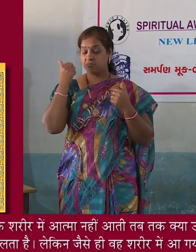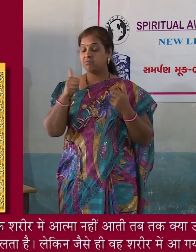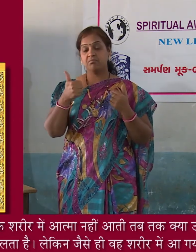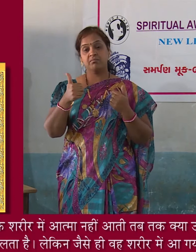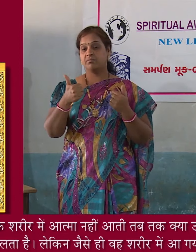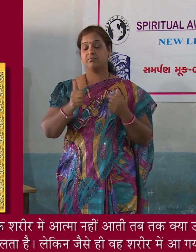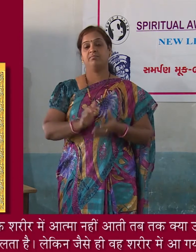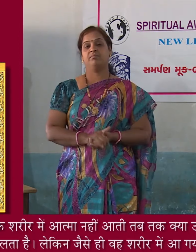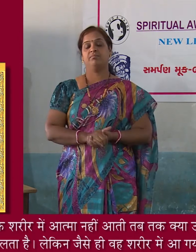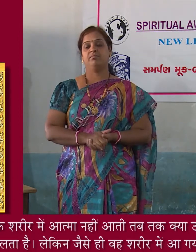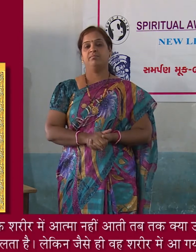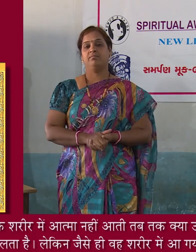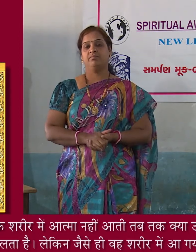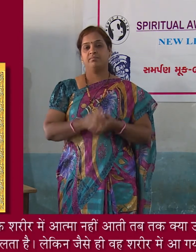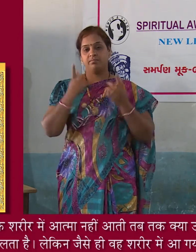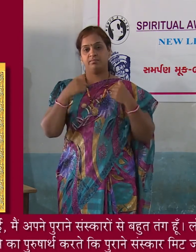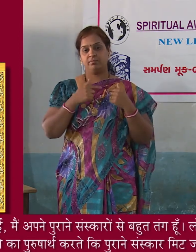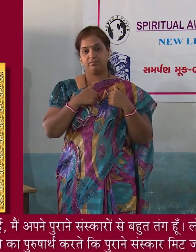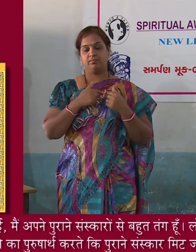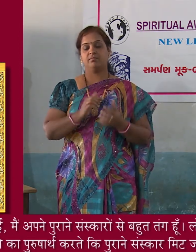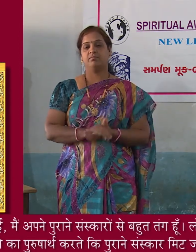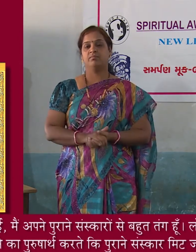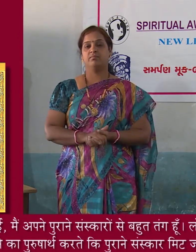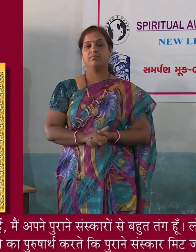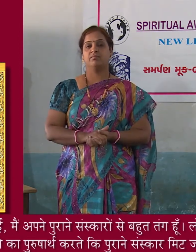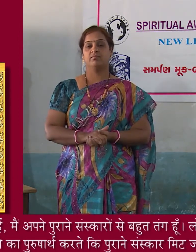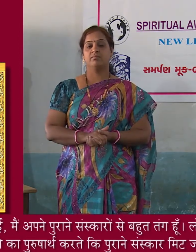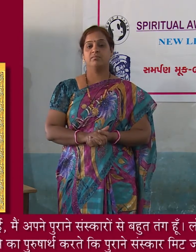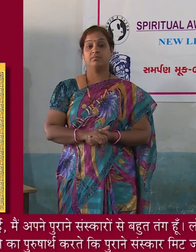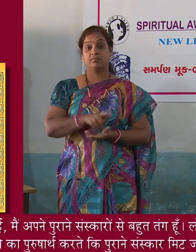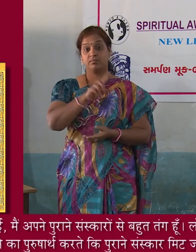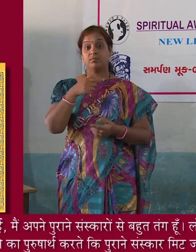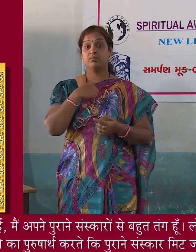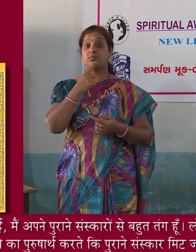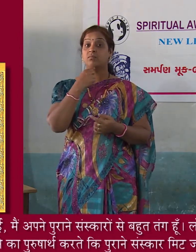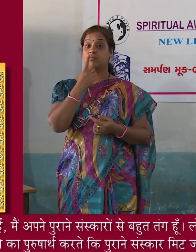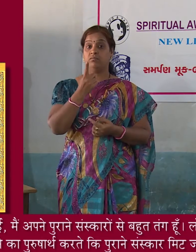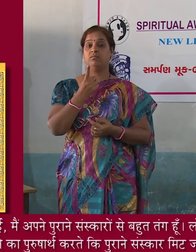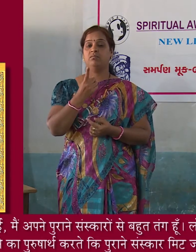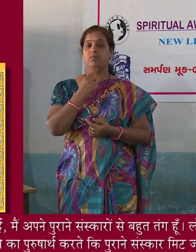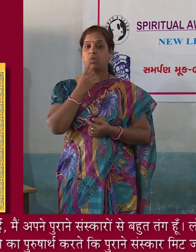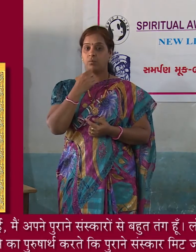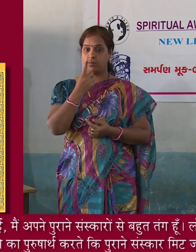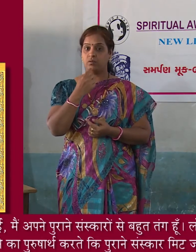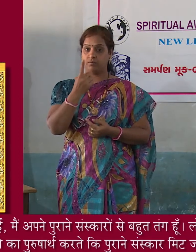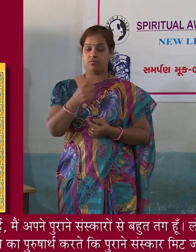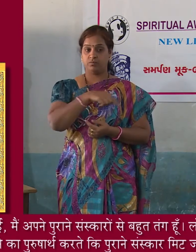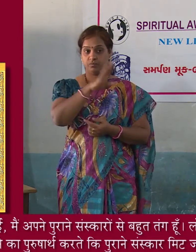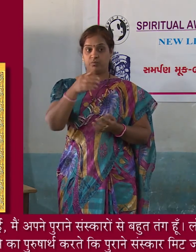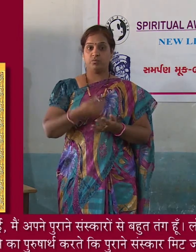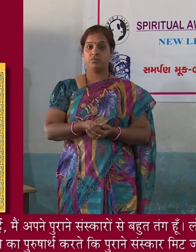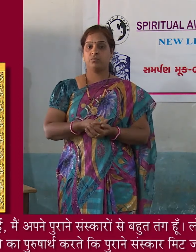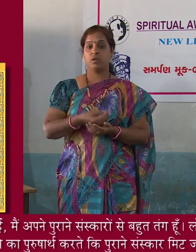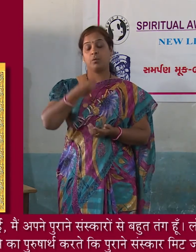लेकिन जैसे ही वो शरीर में आ गई तो वो आत्मा खुद कहती है कि भाई मैं अपने